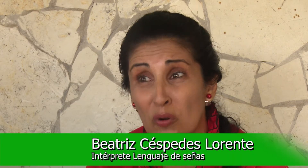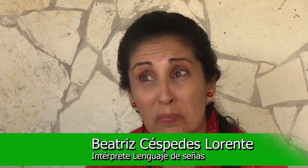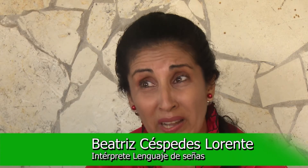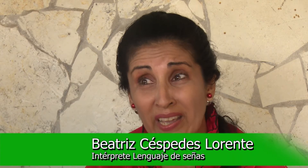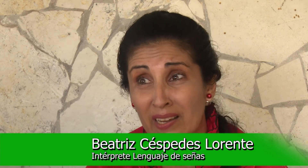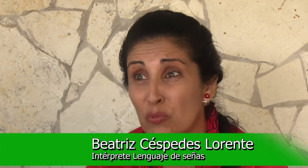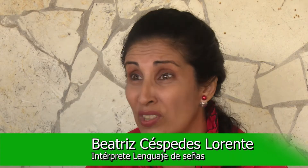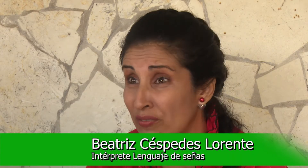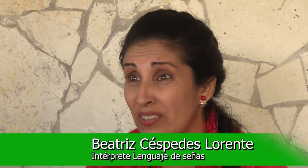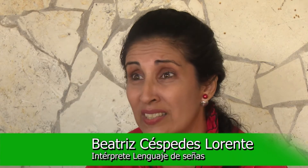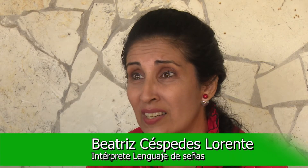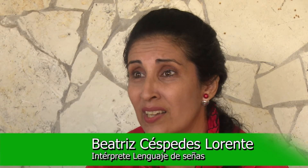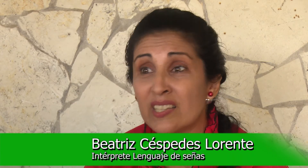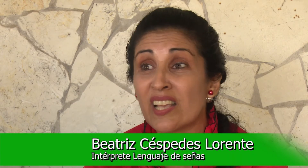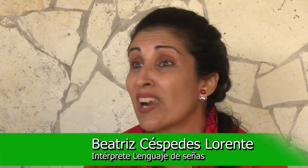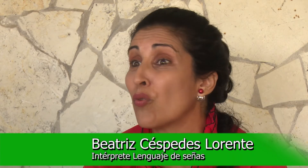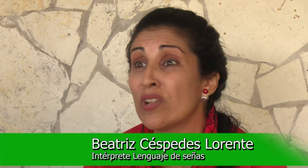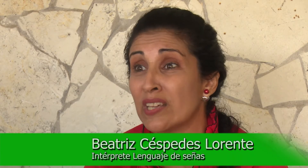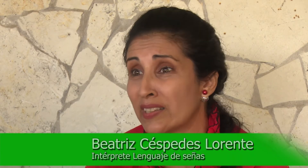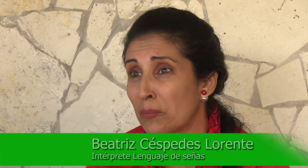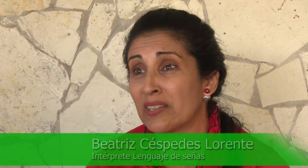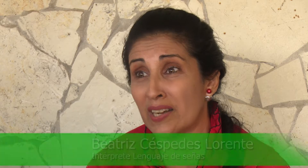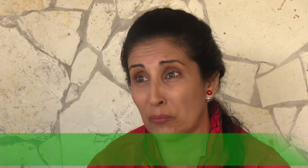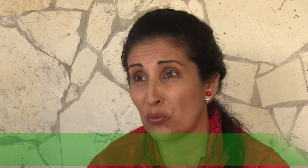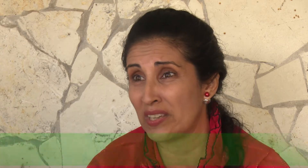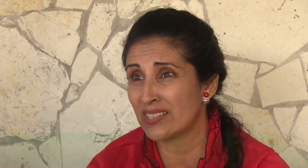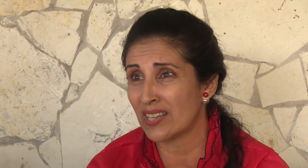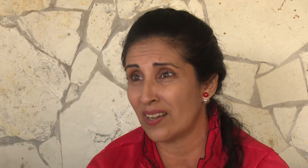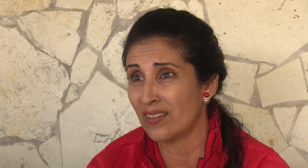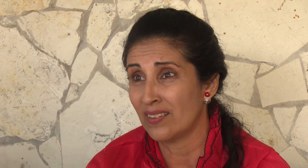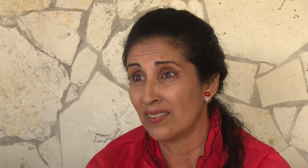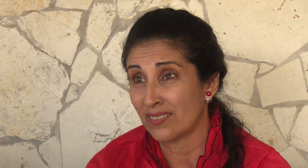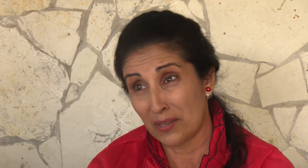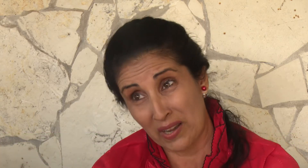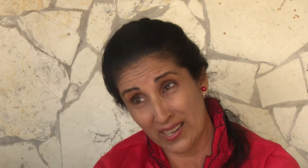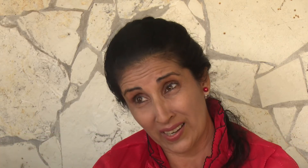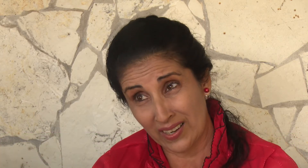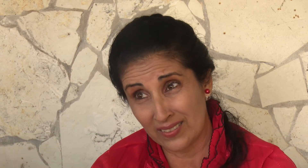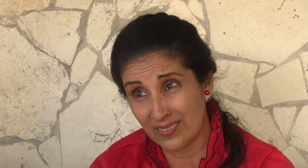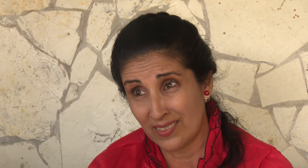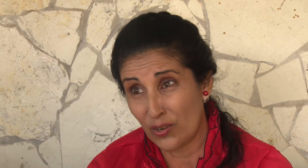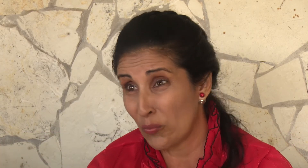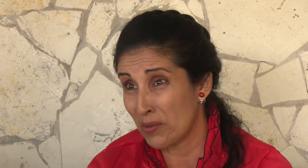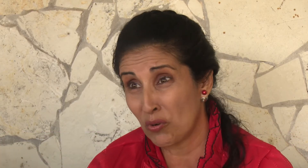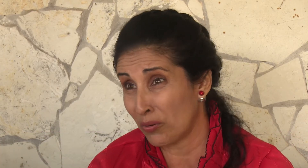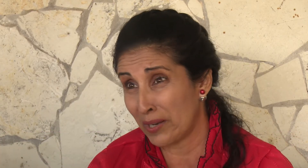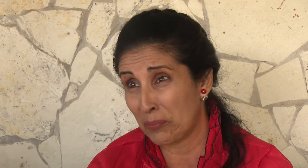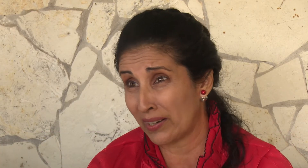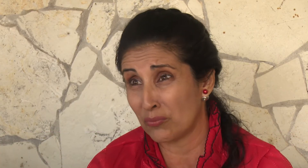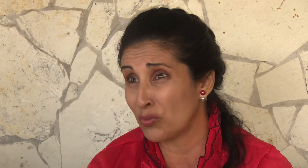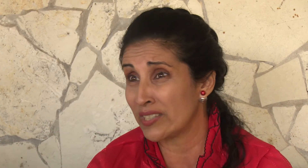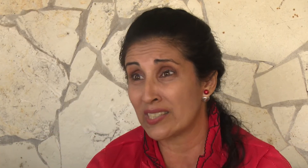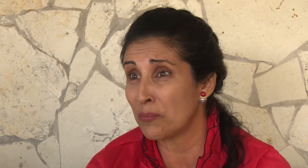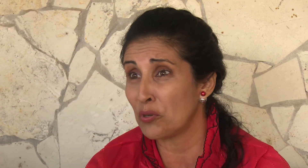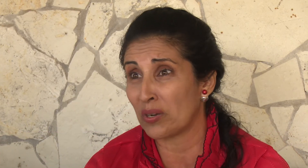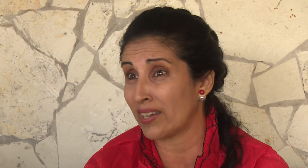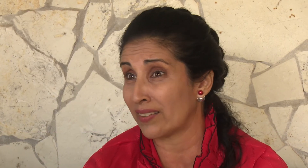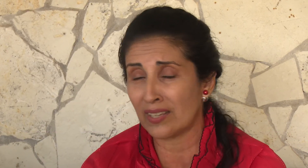complejas, muy difíciles, ser la única intérprete en la provincia, se imaginará, lo mismo coger para un municipio que hacer